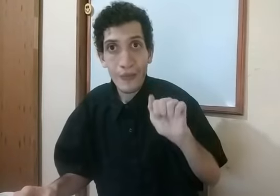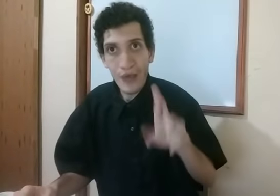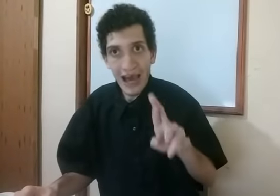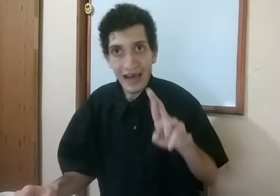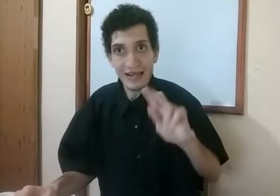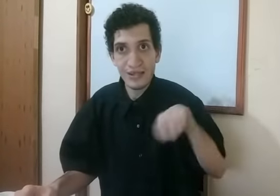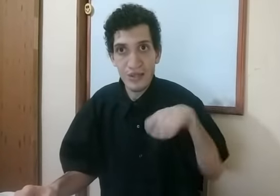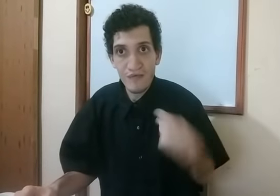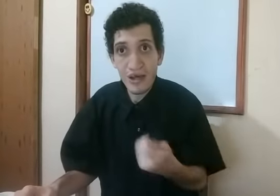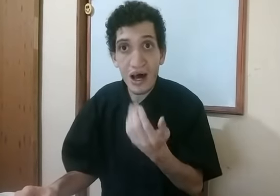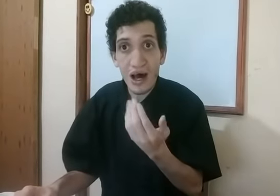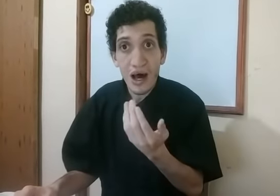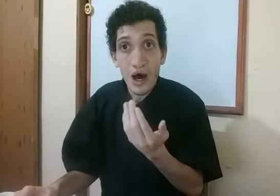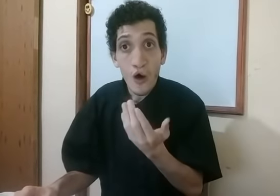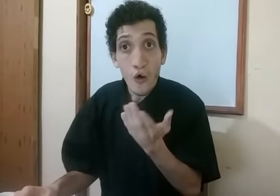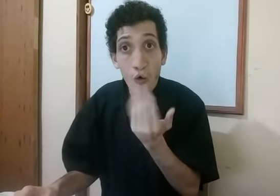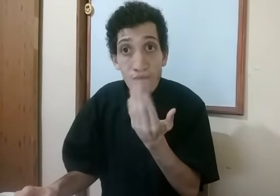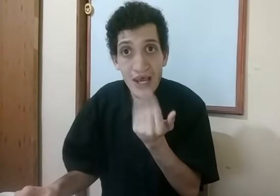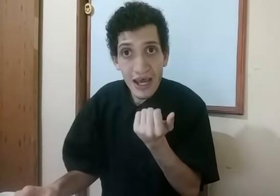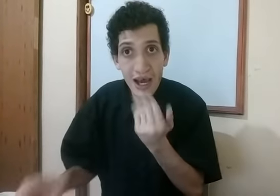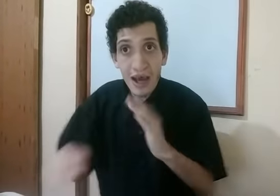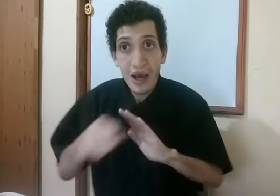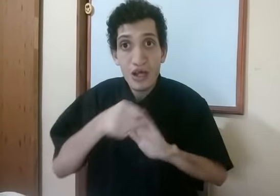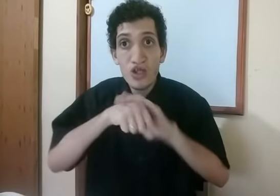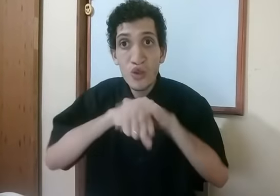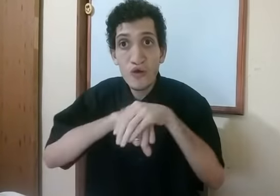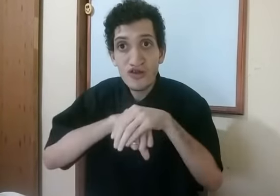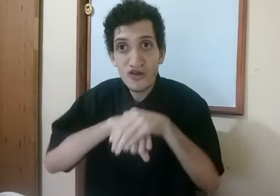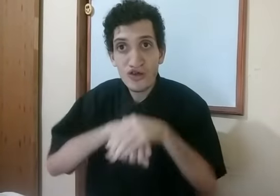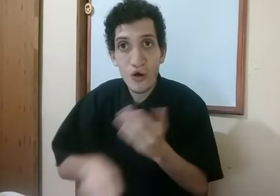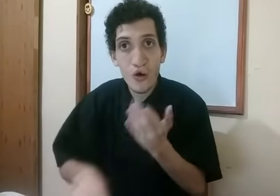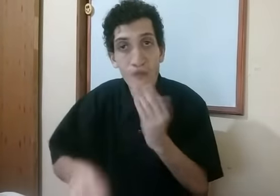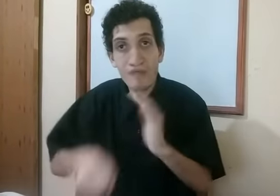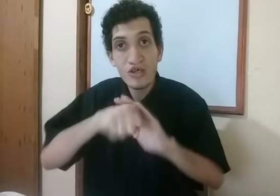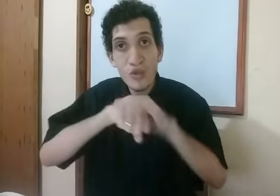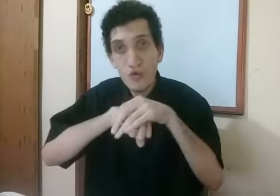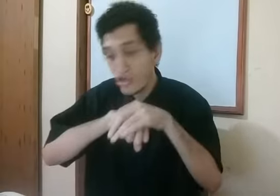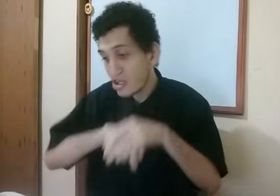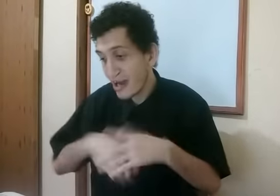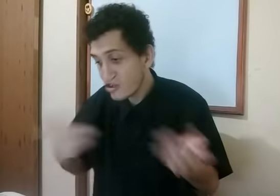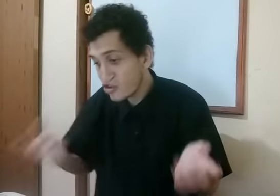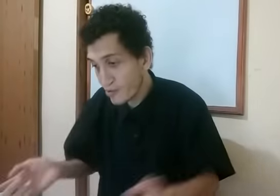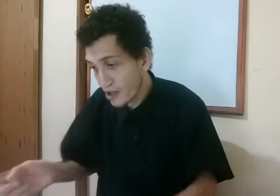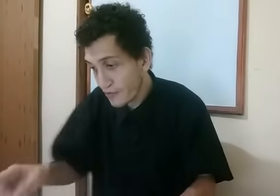Jantar significa comer de noite. Comer de noite. A janta.